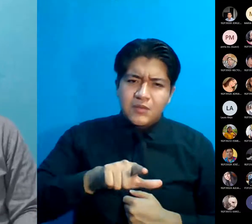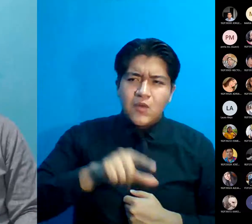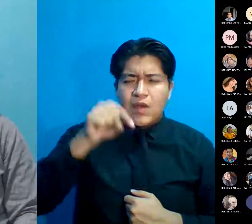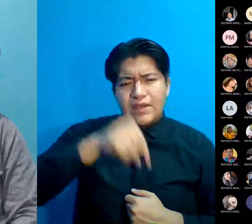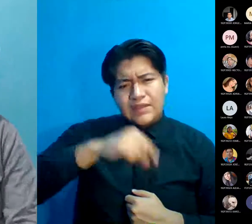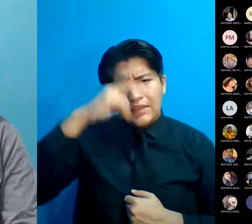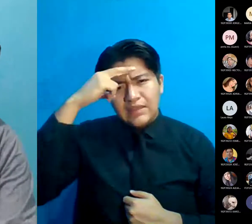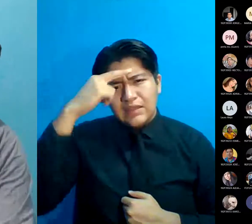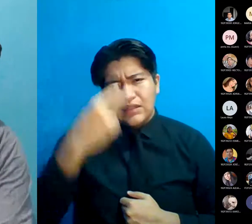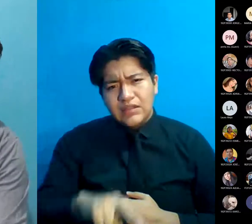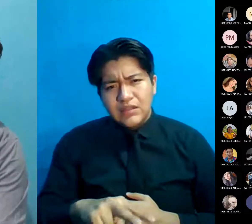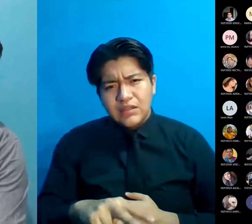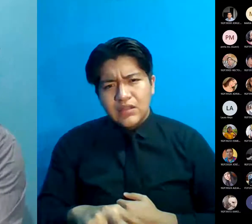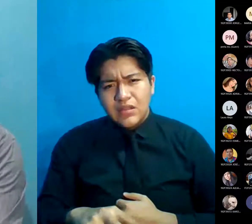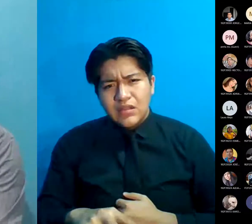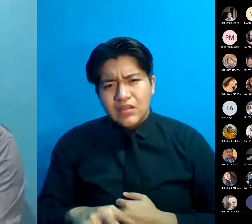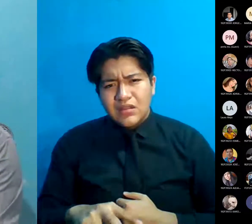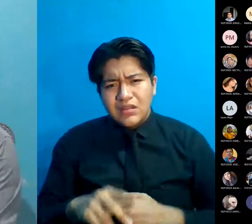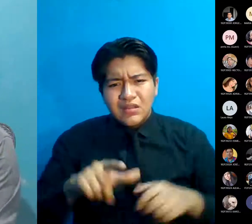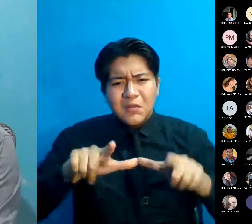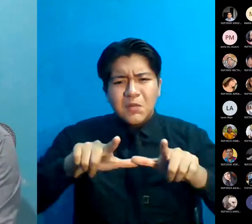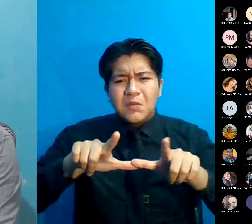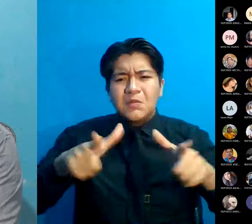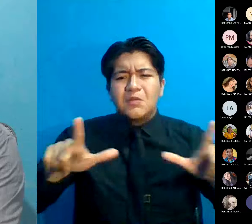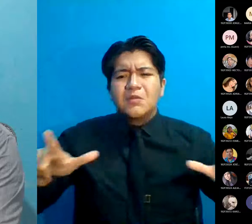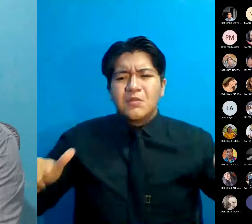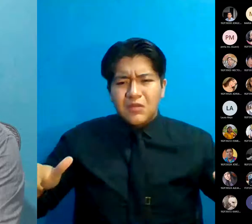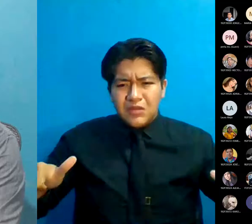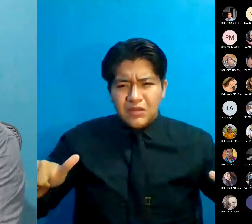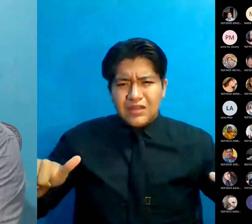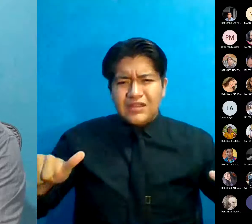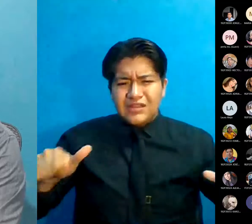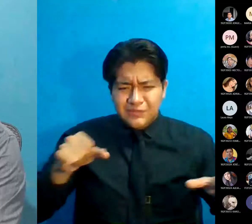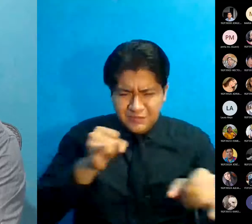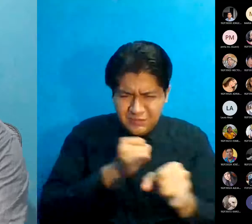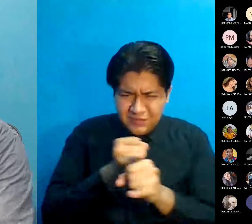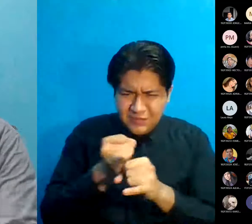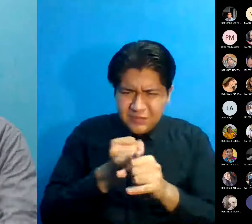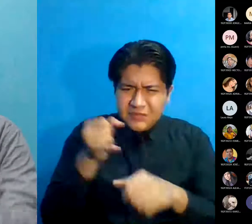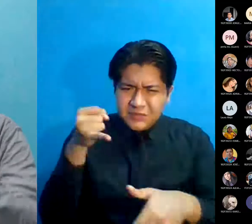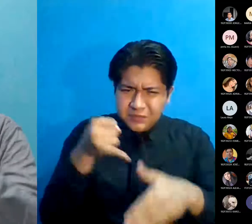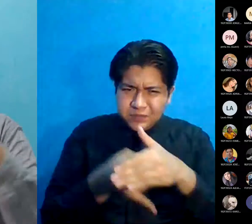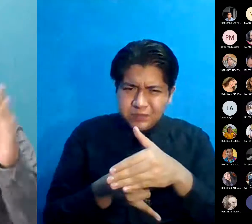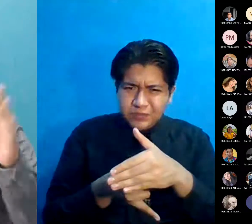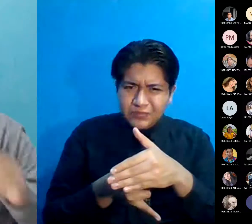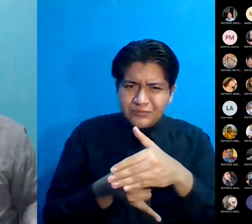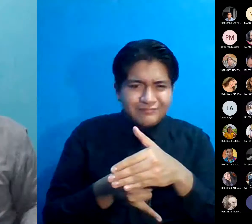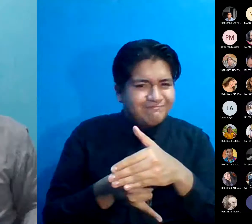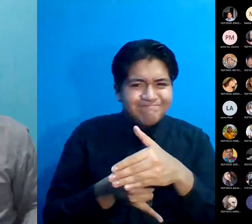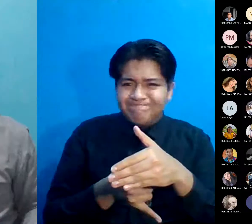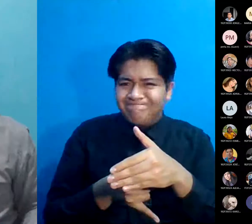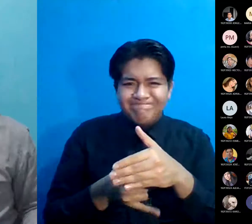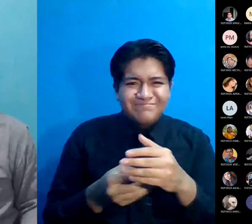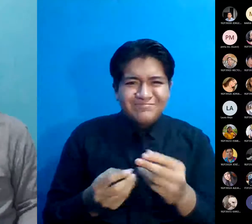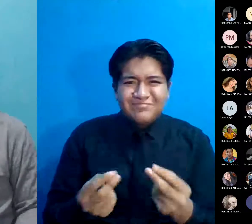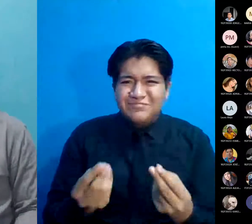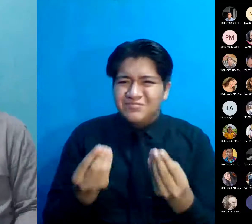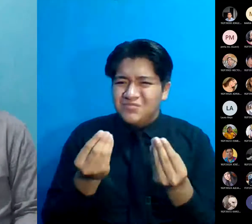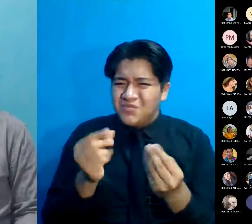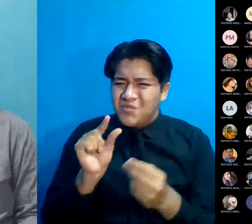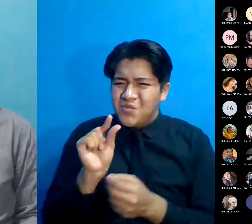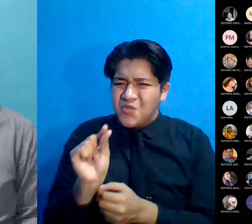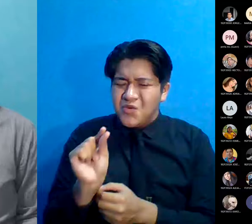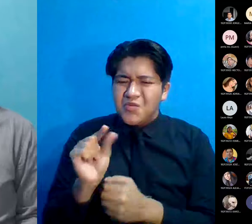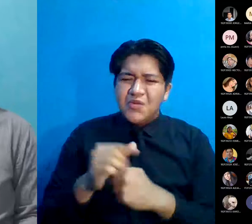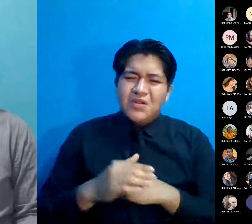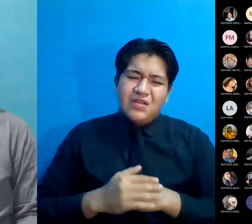México muy poca investigación lingüística. Si digo muy poca, tal vez puedo mencionar varios puntos que, los que a